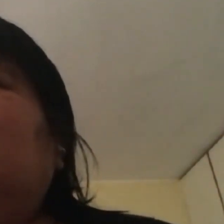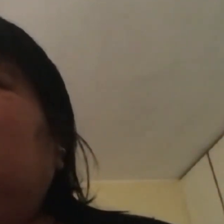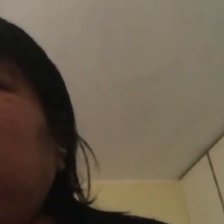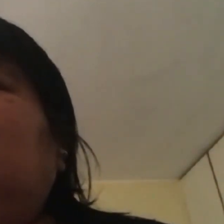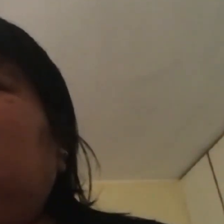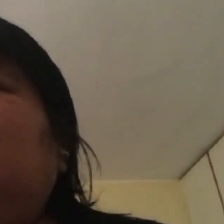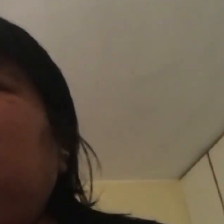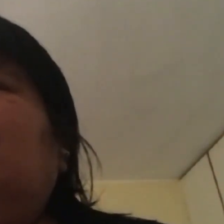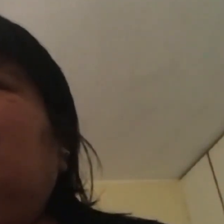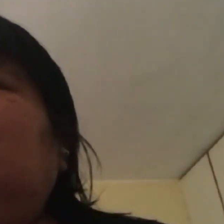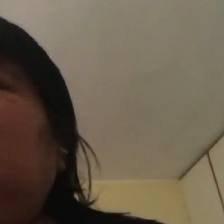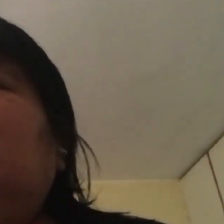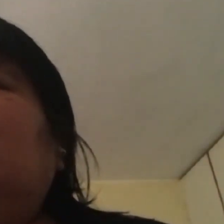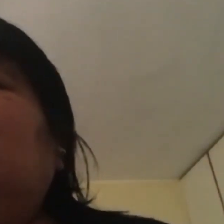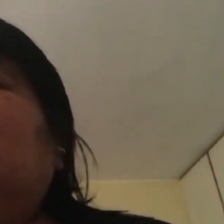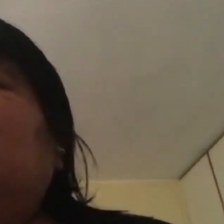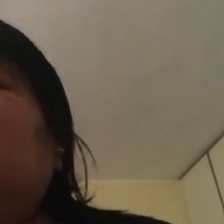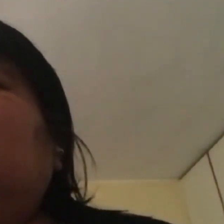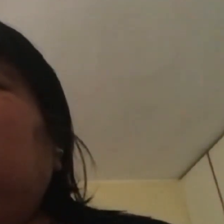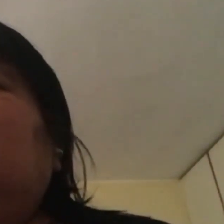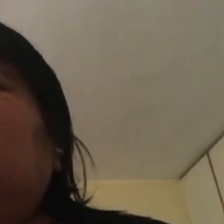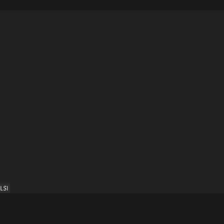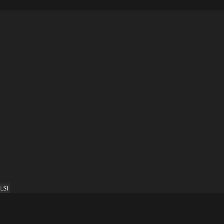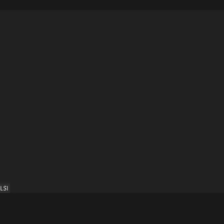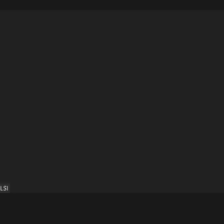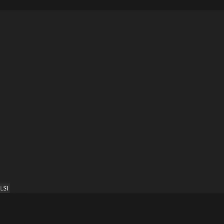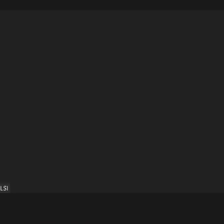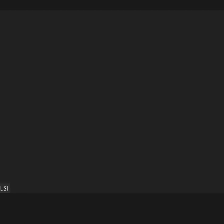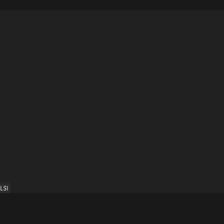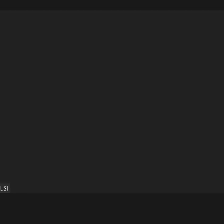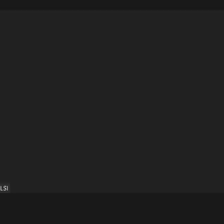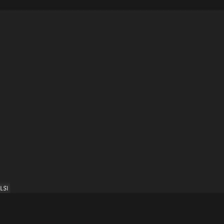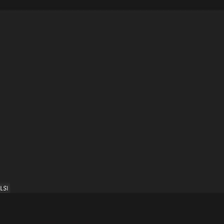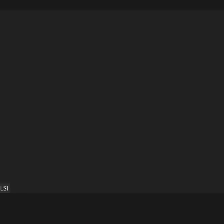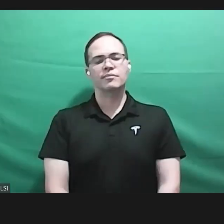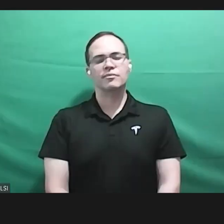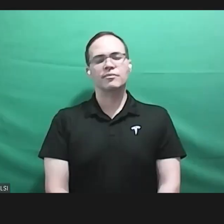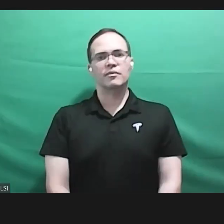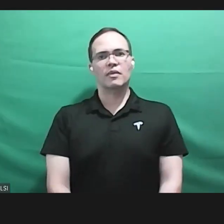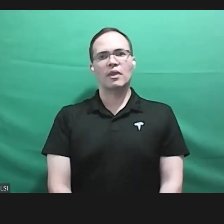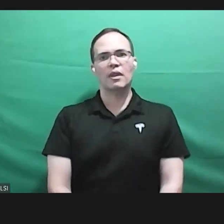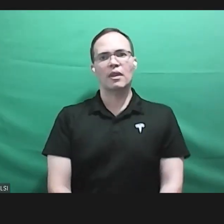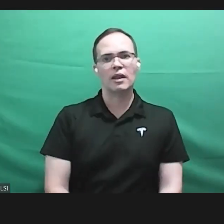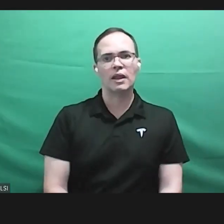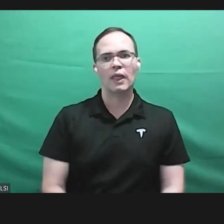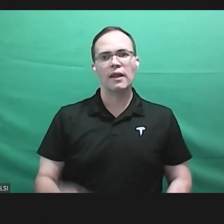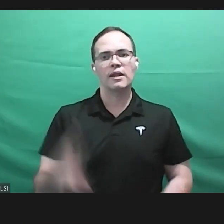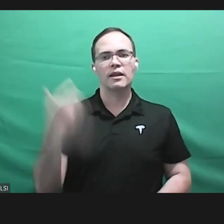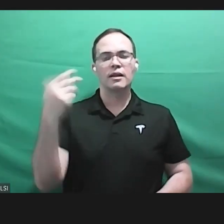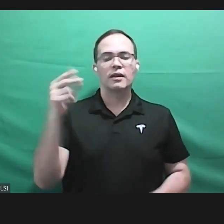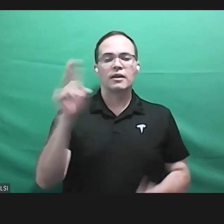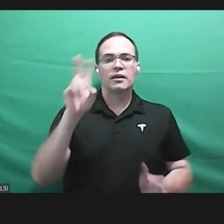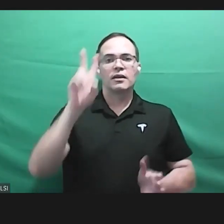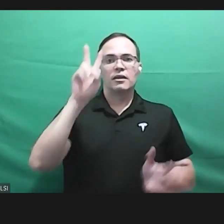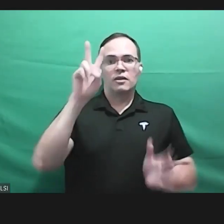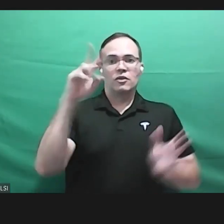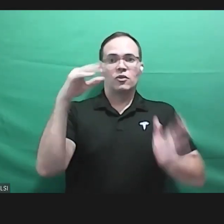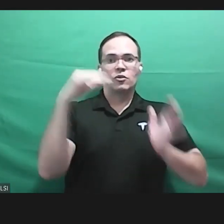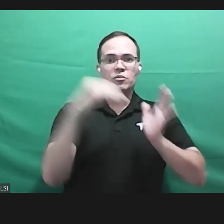hizo un censo de discapacidades que arrojó 370,000. En el 2010 se